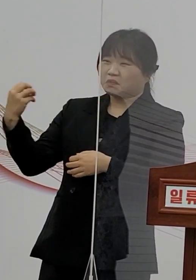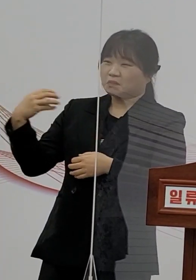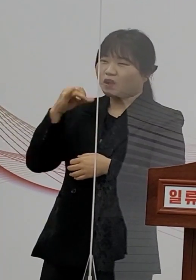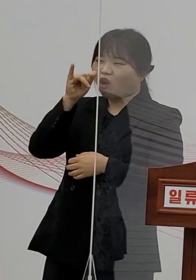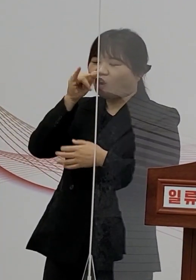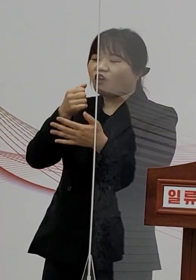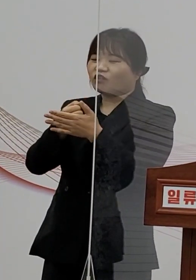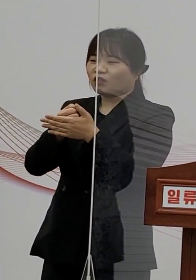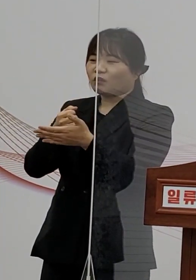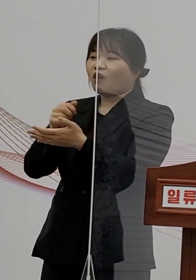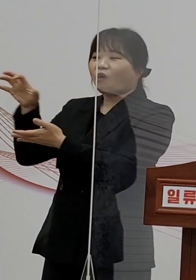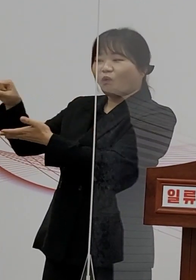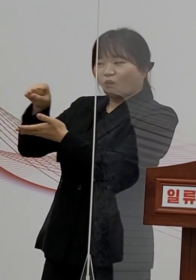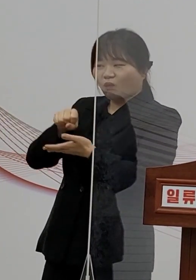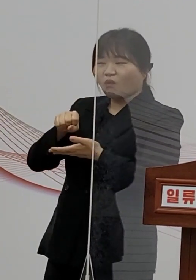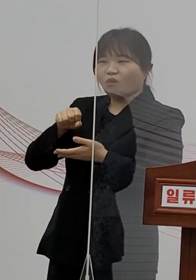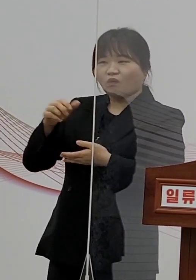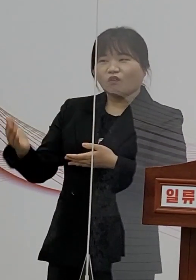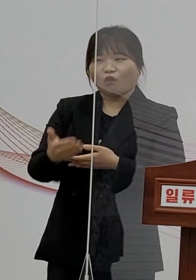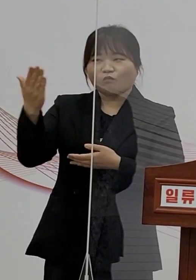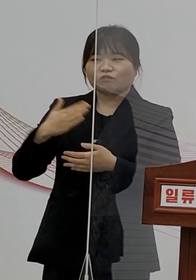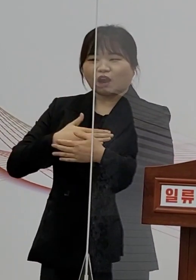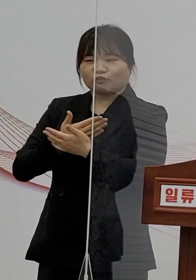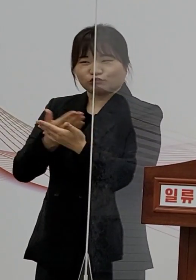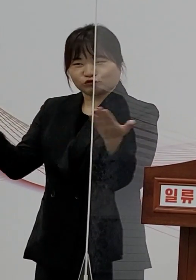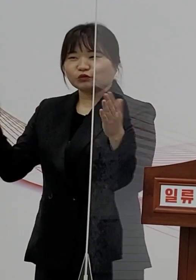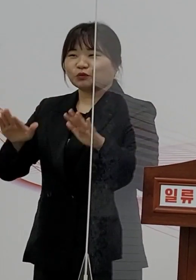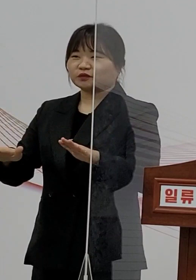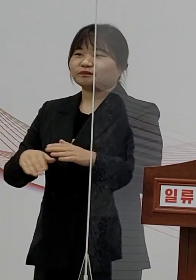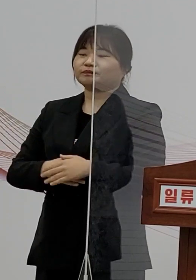여러분께 브리핑을 해드리도록 하겠습니다.